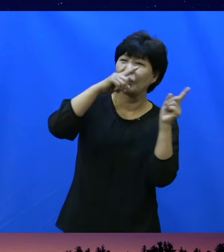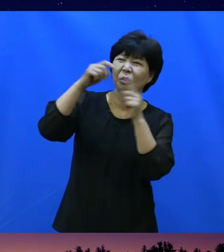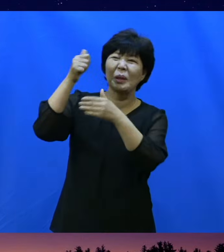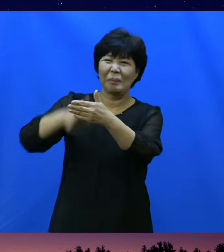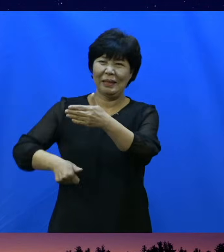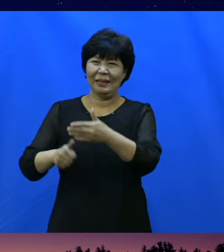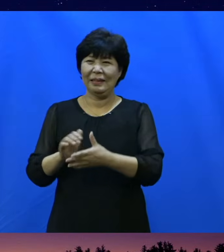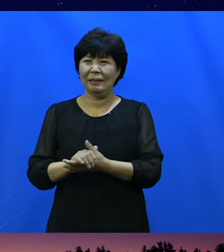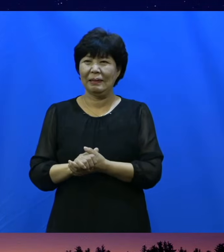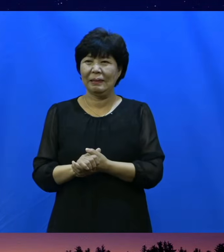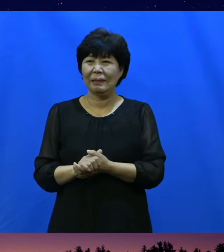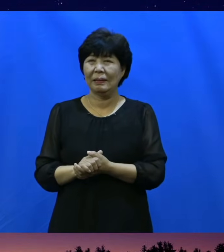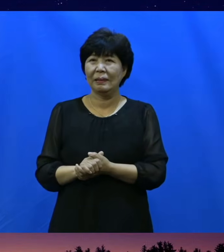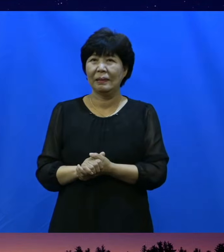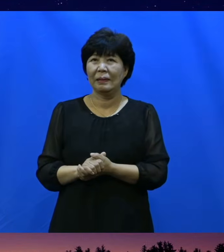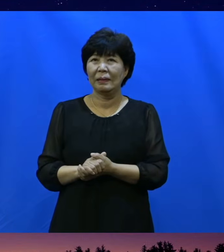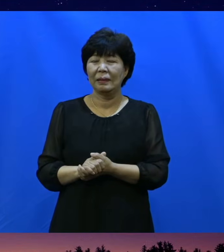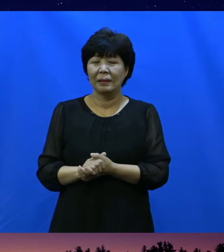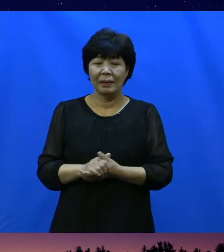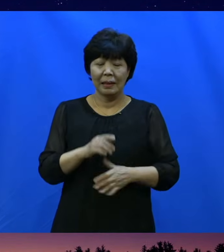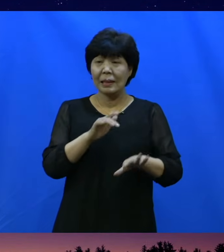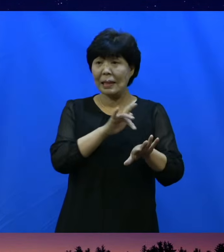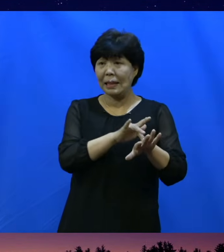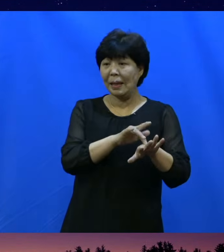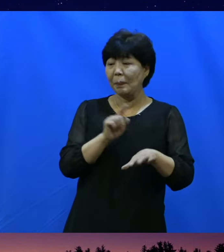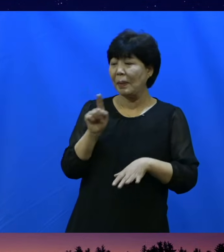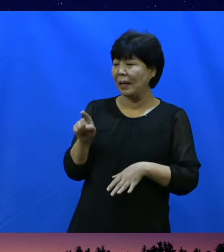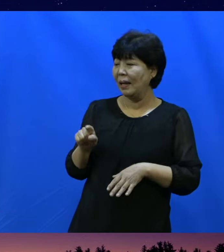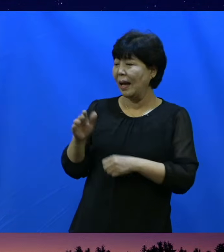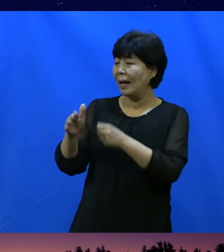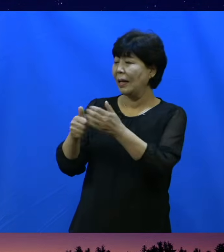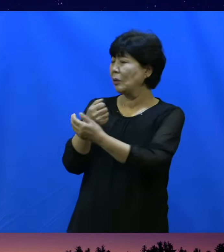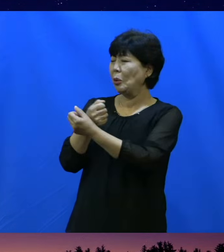하나님은 너를 용서해 주지 않아. 너는 끝이야.